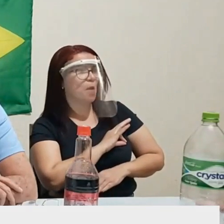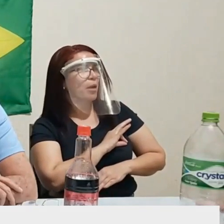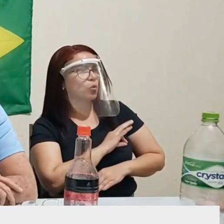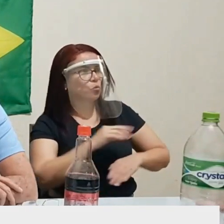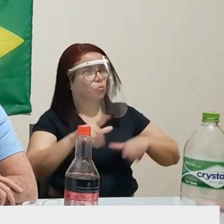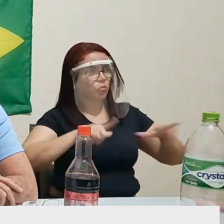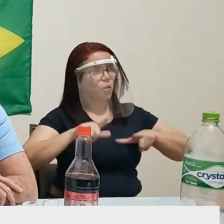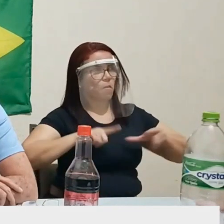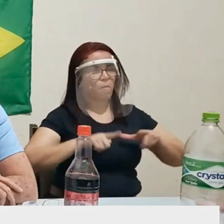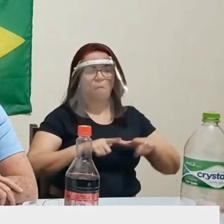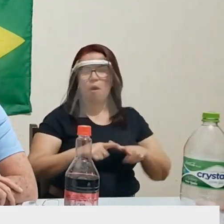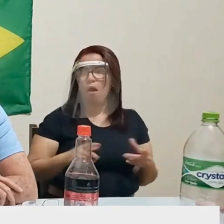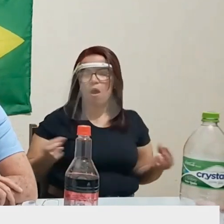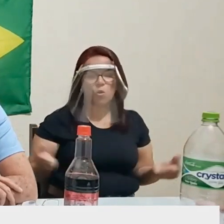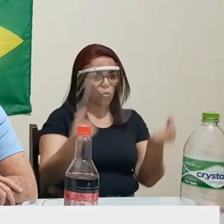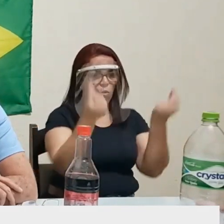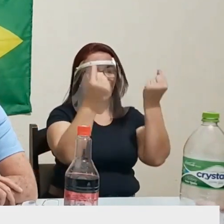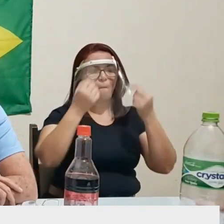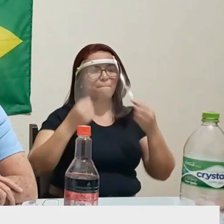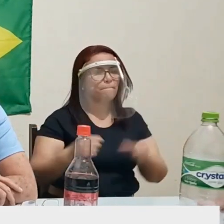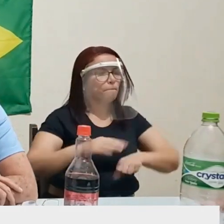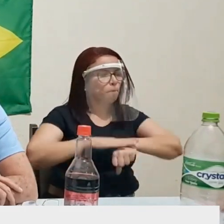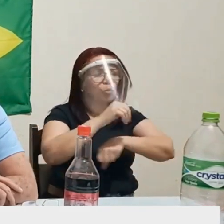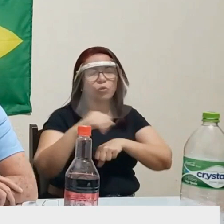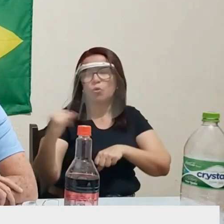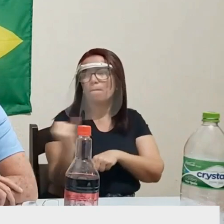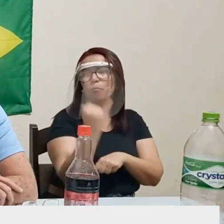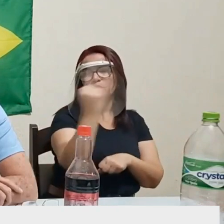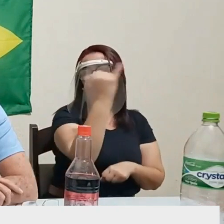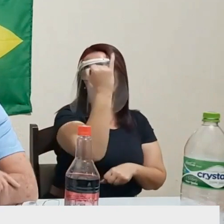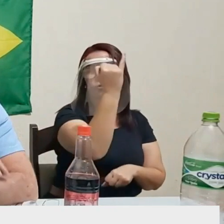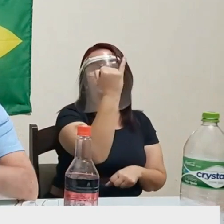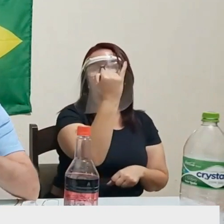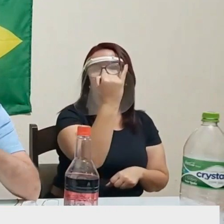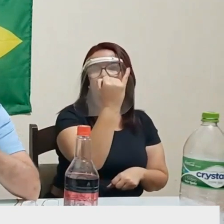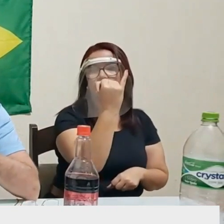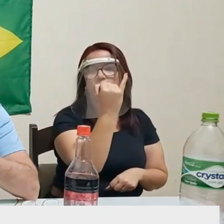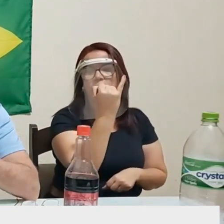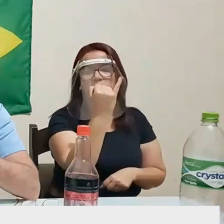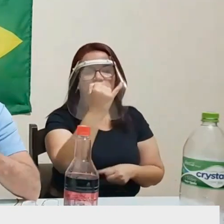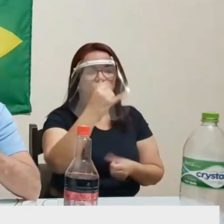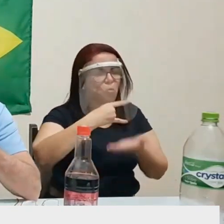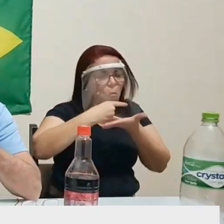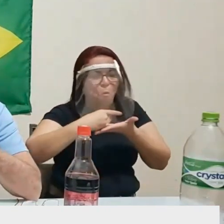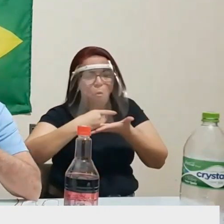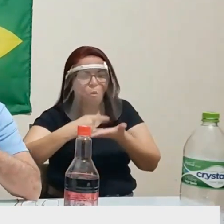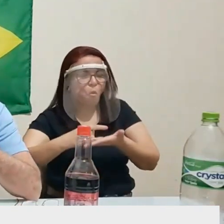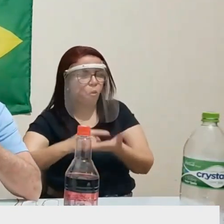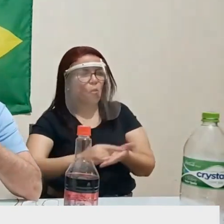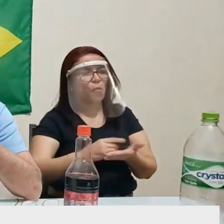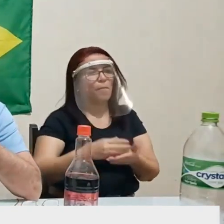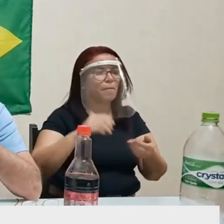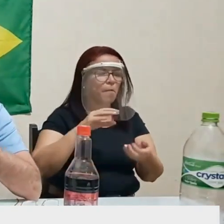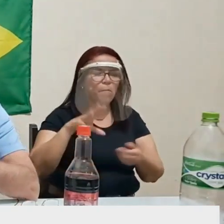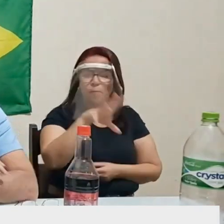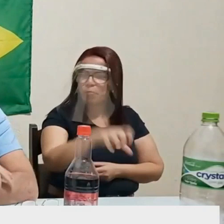também do Ministério da Justiça, com as diárias e com os custeios da operação. 33 toneladas de maconha, parabéns aos policiais do